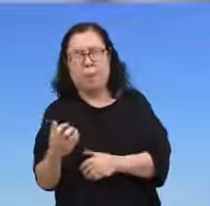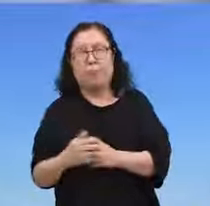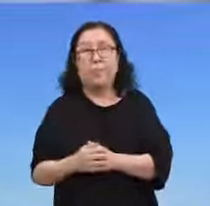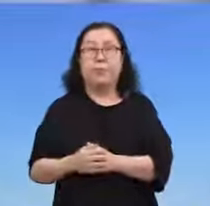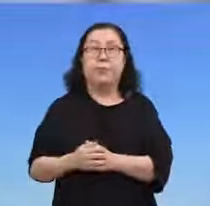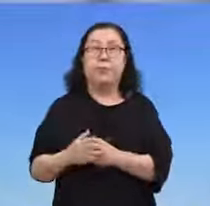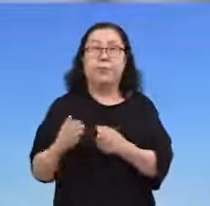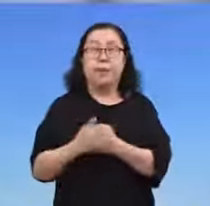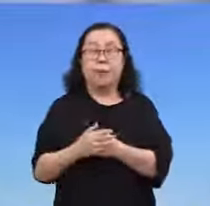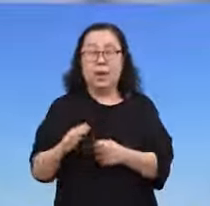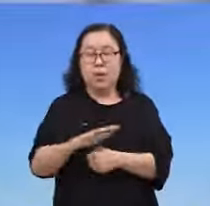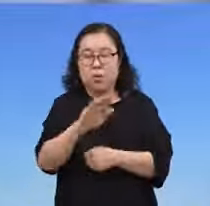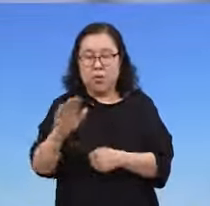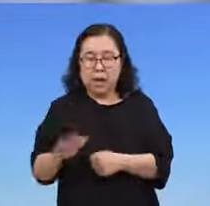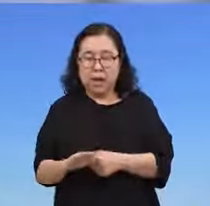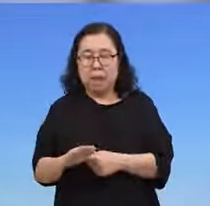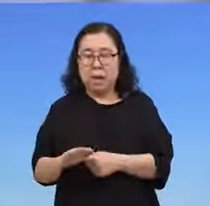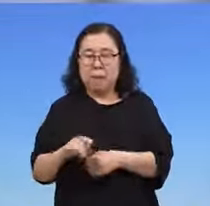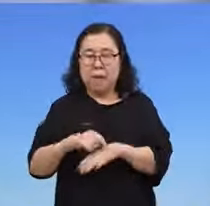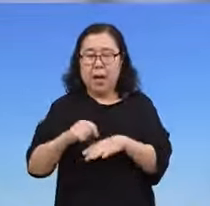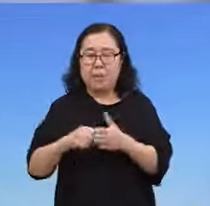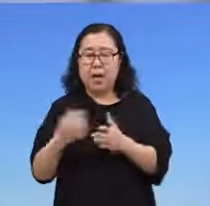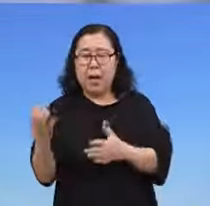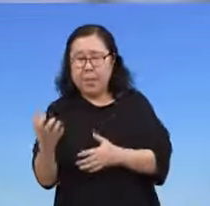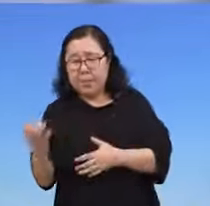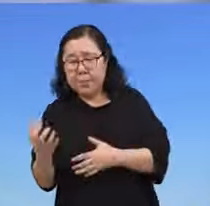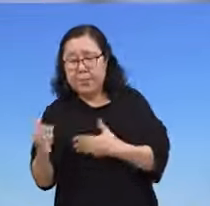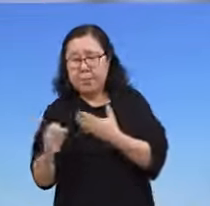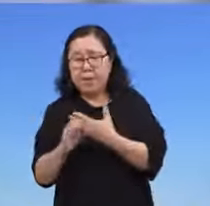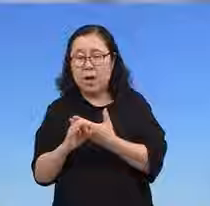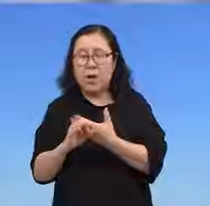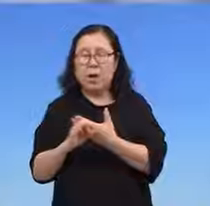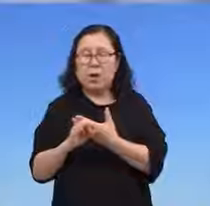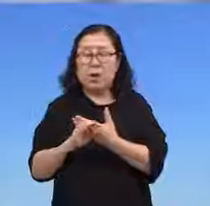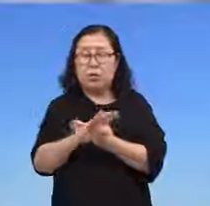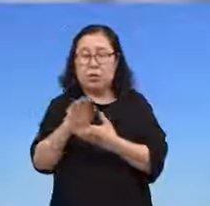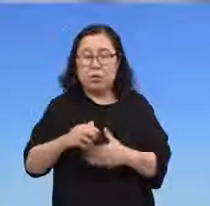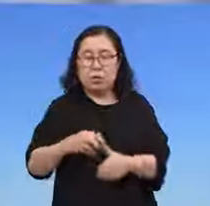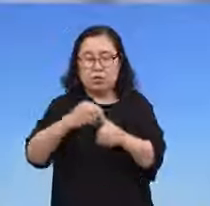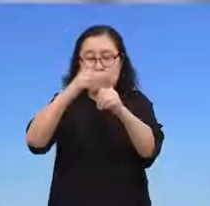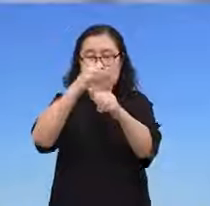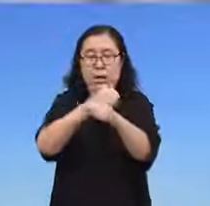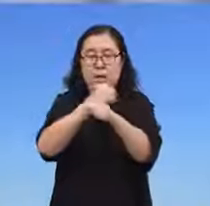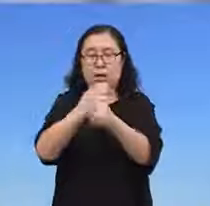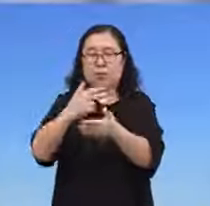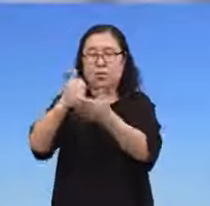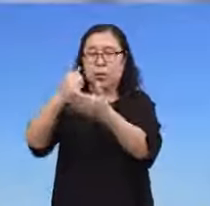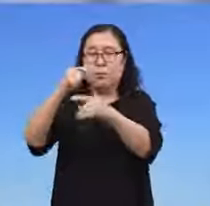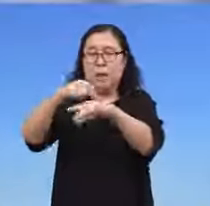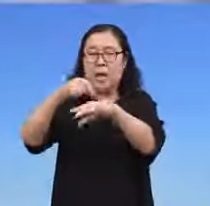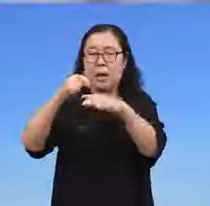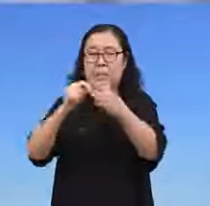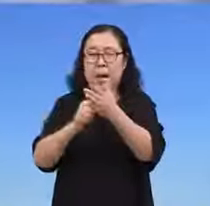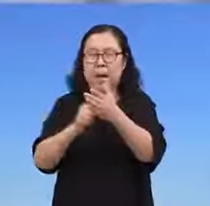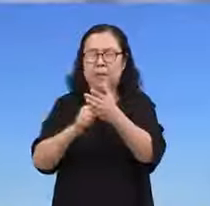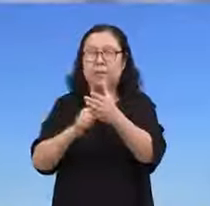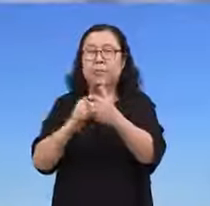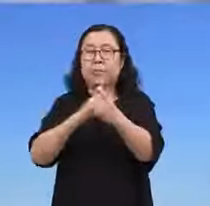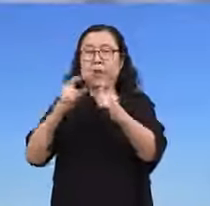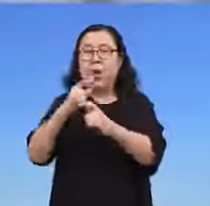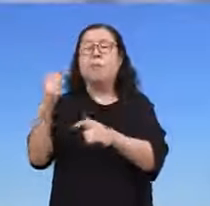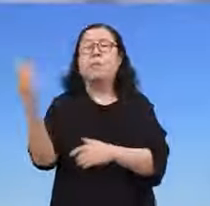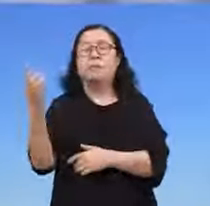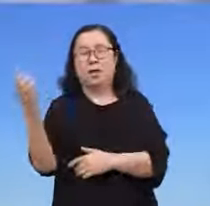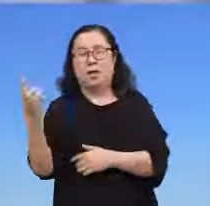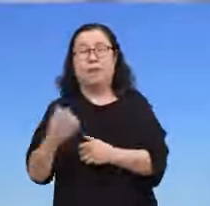이렇게 아프다 하면 우리를 구원해 주신 우리 주님의 마음이 어떻겠냐고요. 자식 길러본 사람